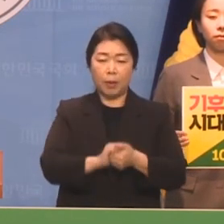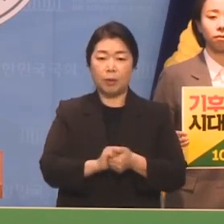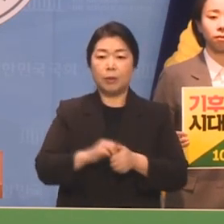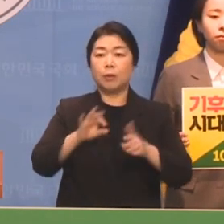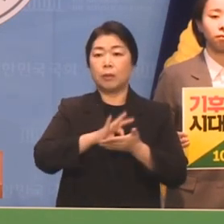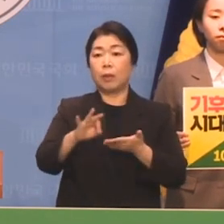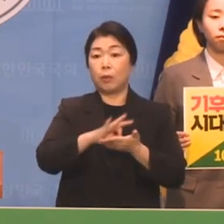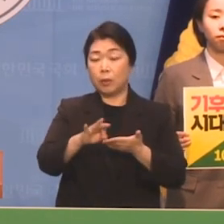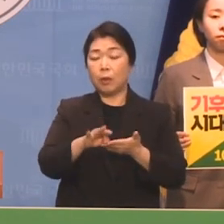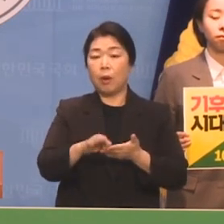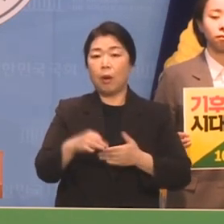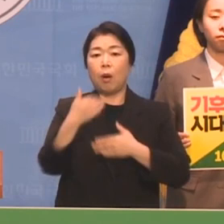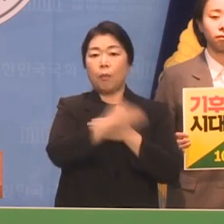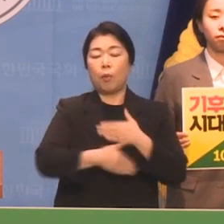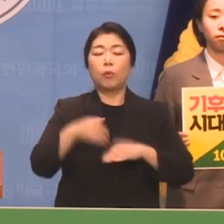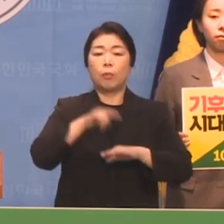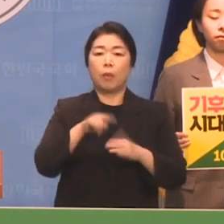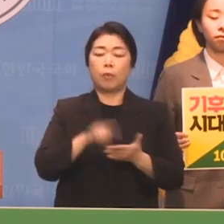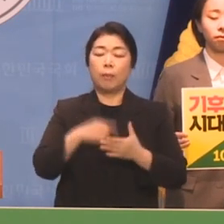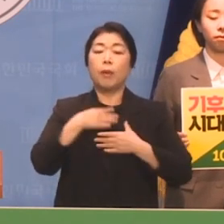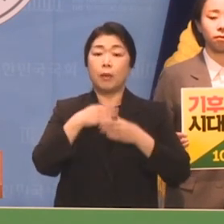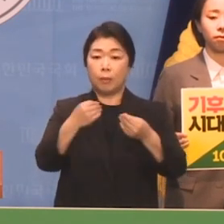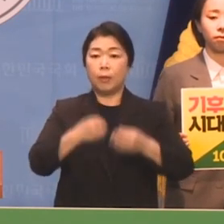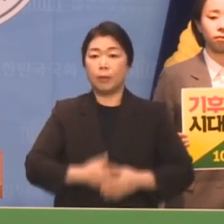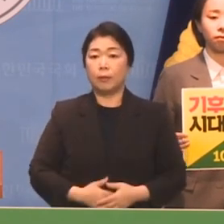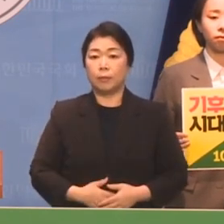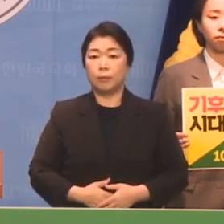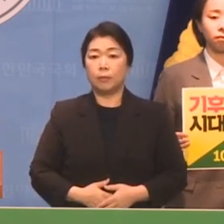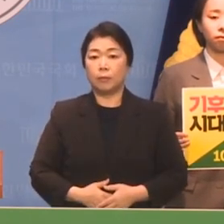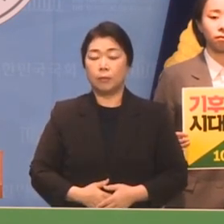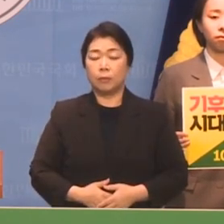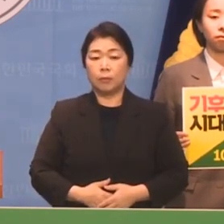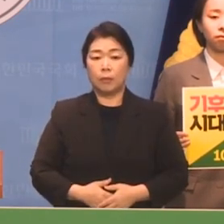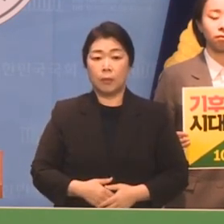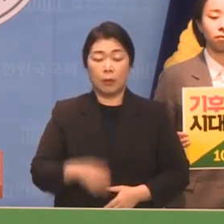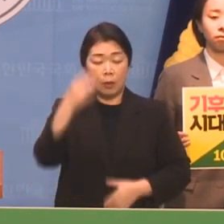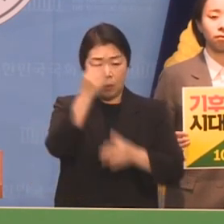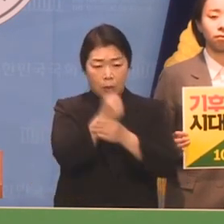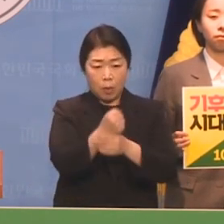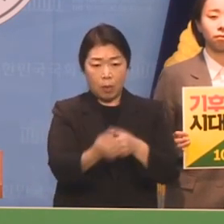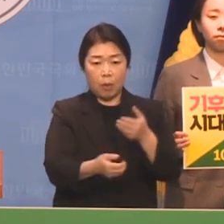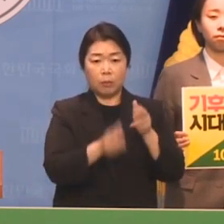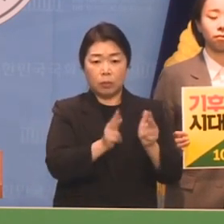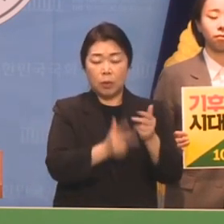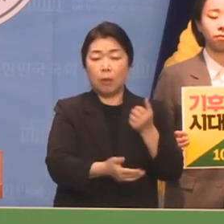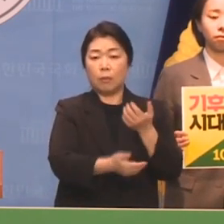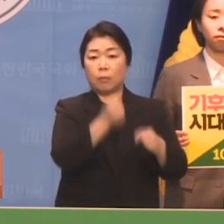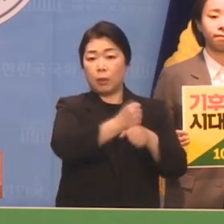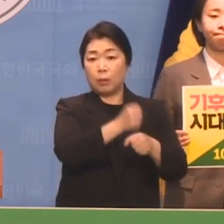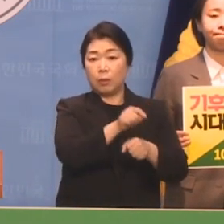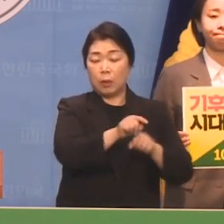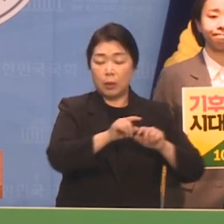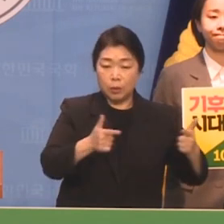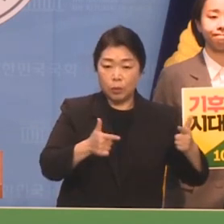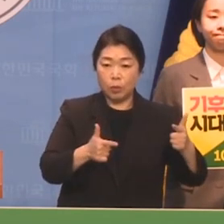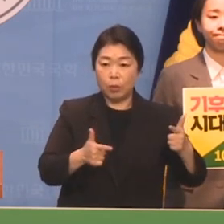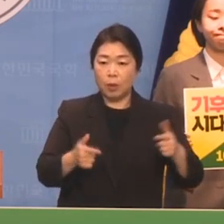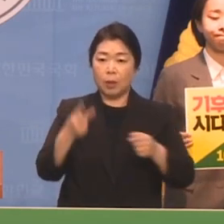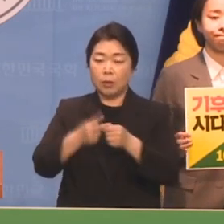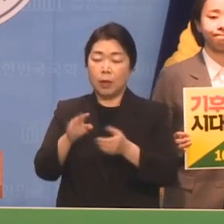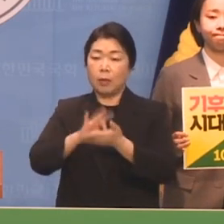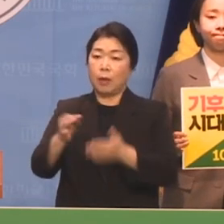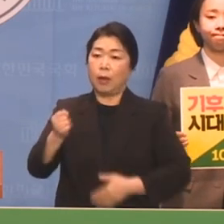마음도 편안합니다. 나는 더 이상 화석연료를 생산하거나 많이 쓰는 노동자가 아니라